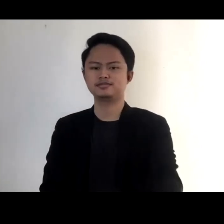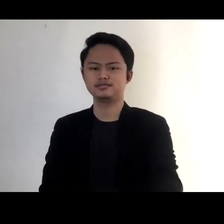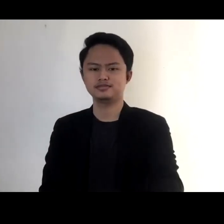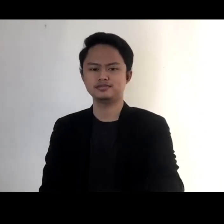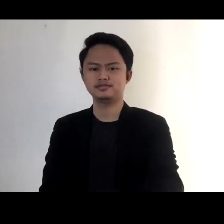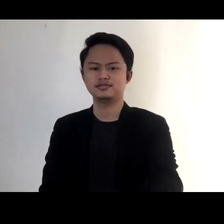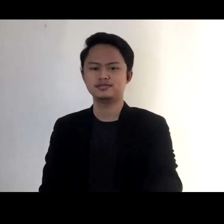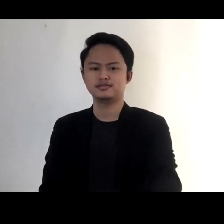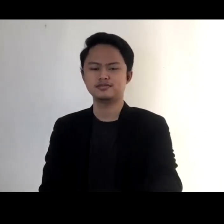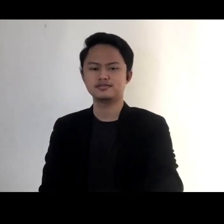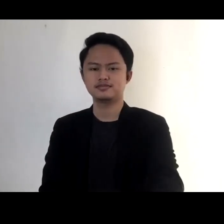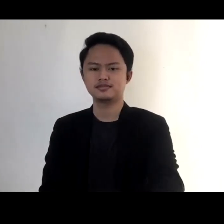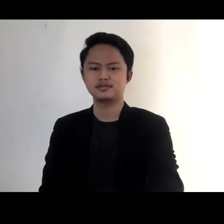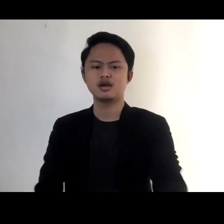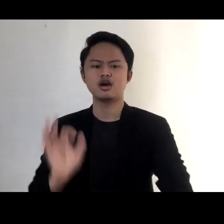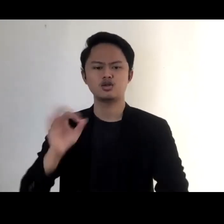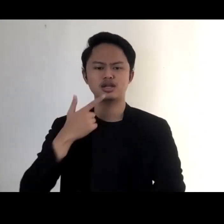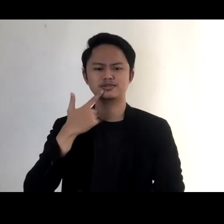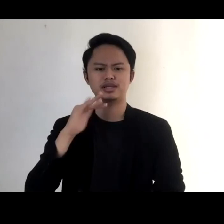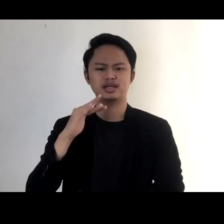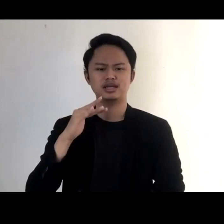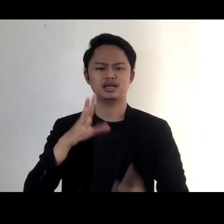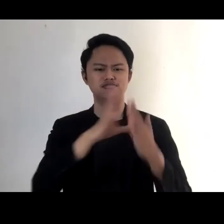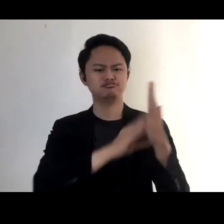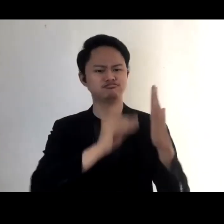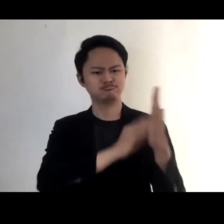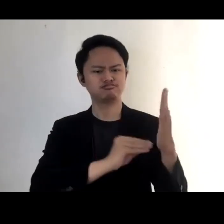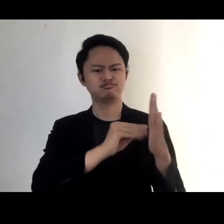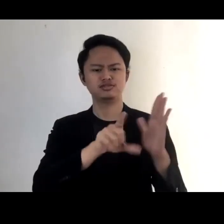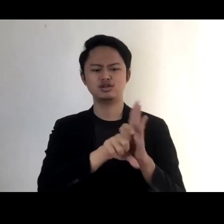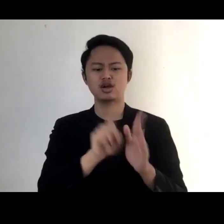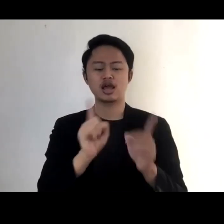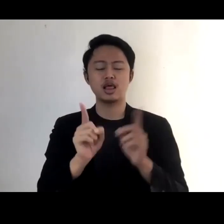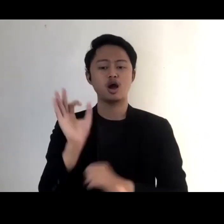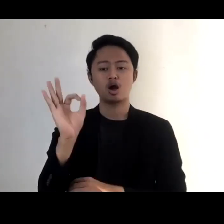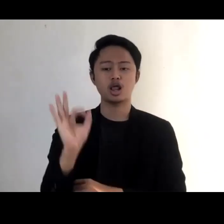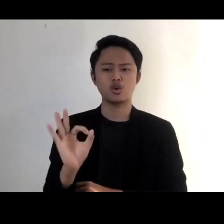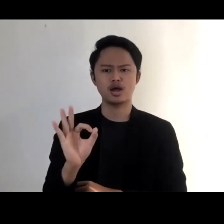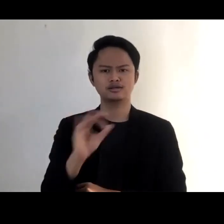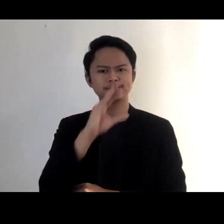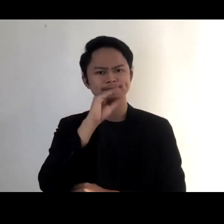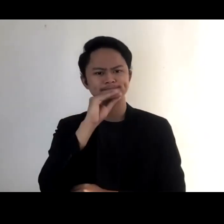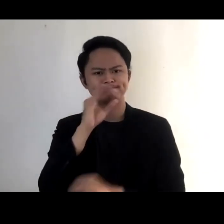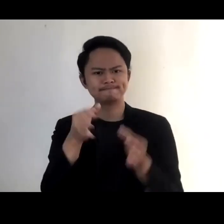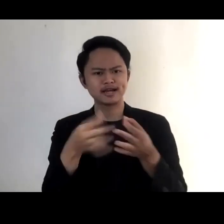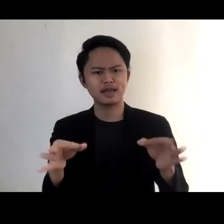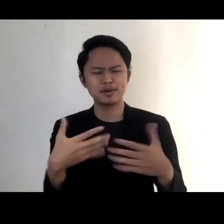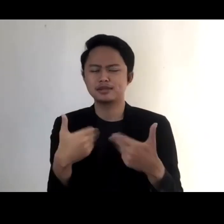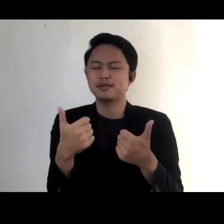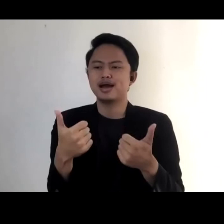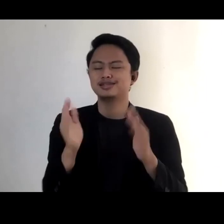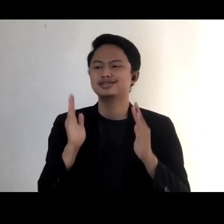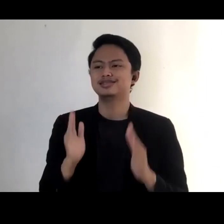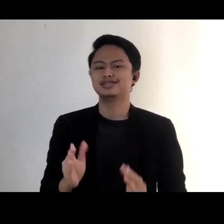model, ya, role model buat anak-anak kita. Kalau orang tuanya bertutur kata baik, bersikap